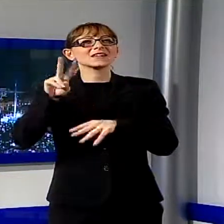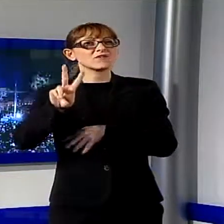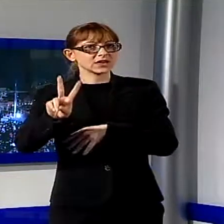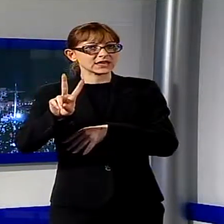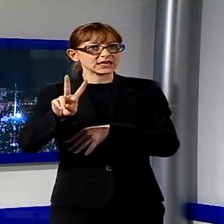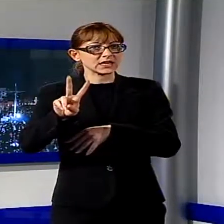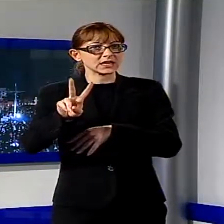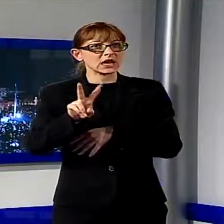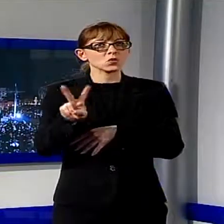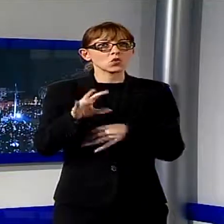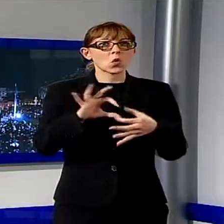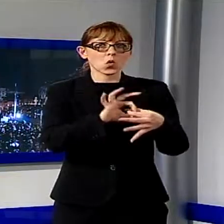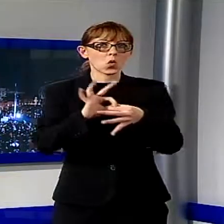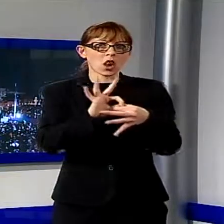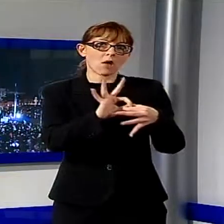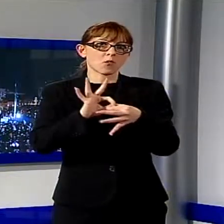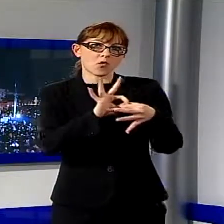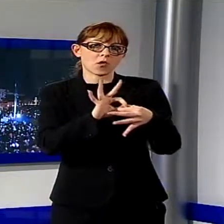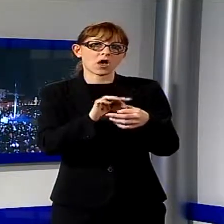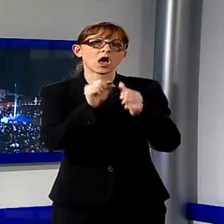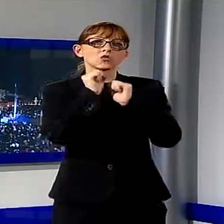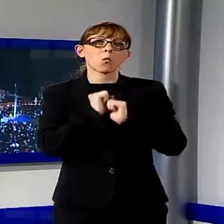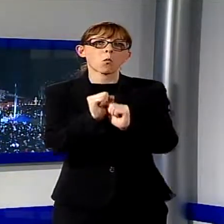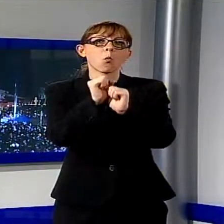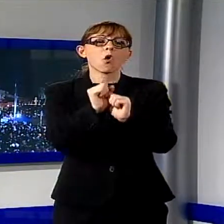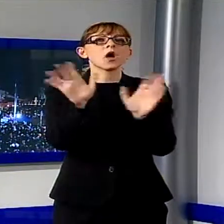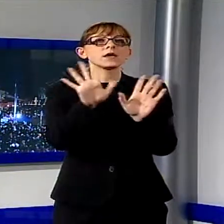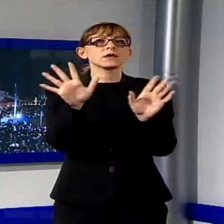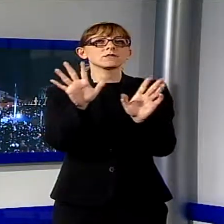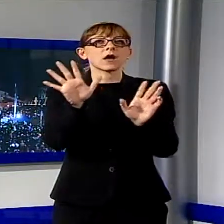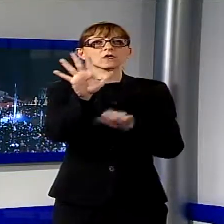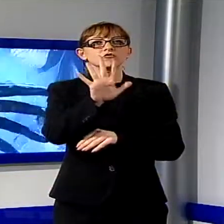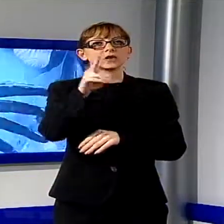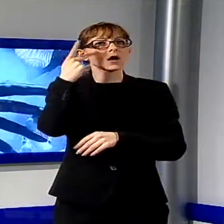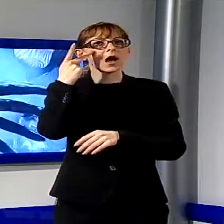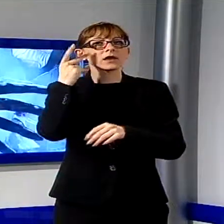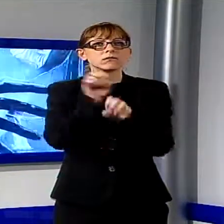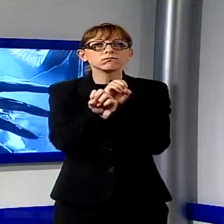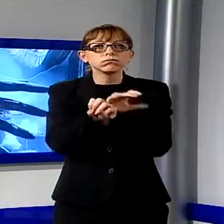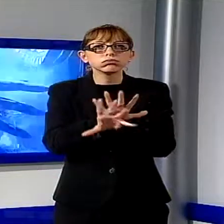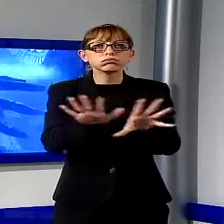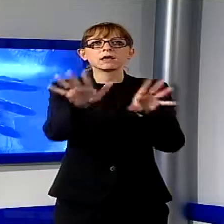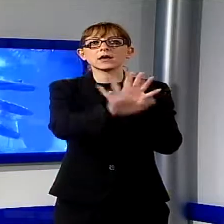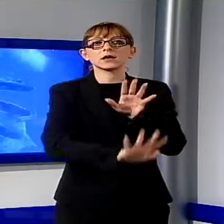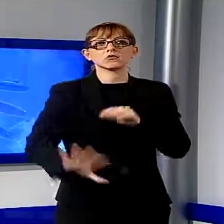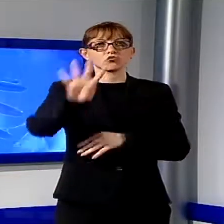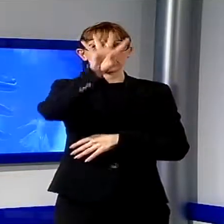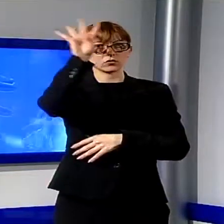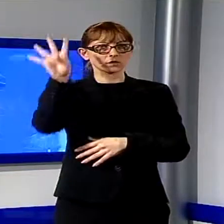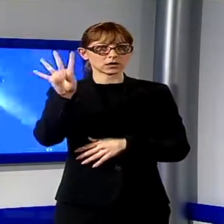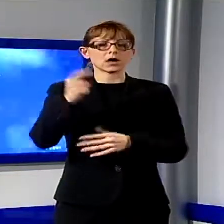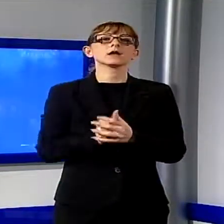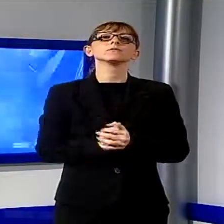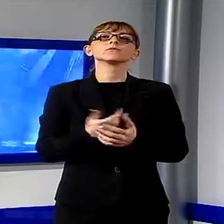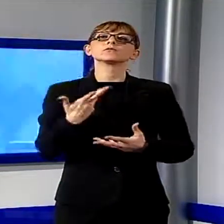Versilia che hanno consentito di portare le immagini del Carnevale in tutta la Toscana. Sono state infatti realizzate ben